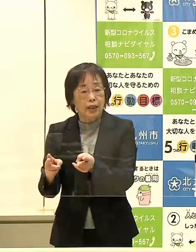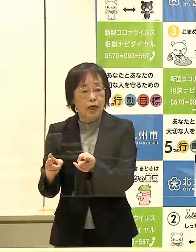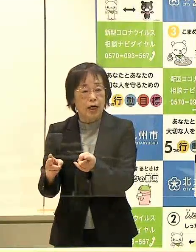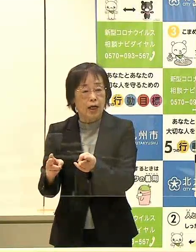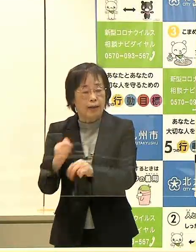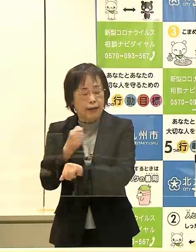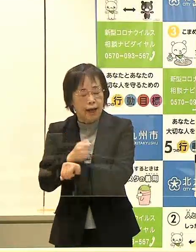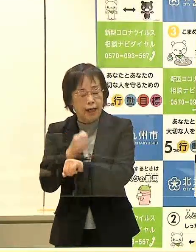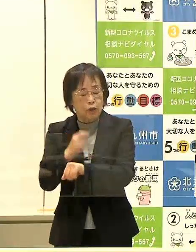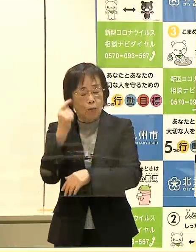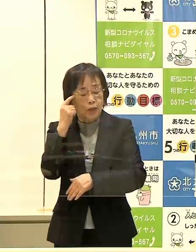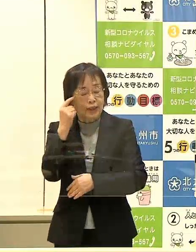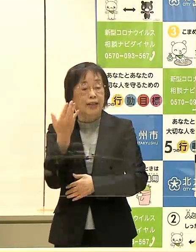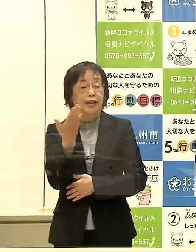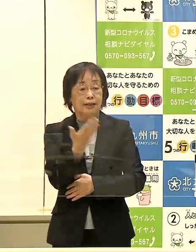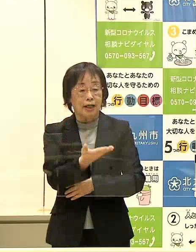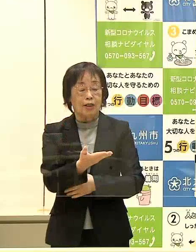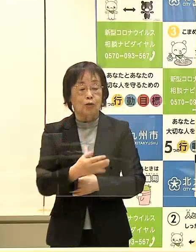た